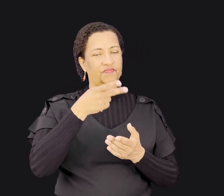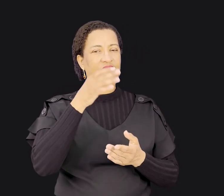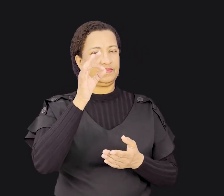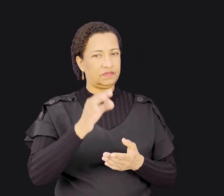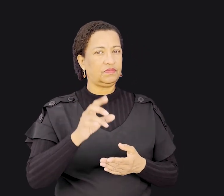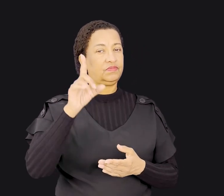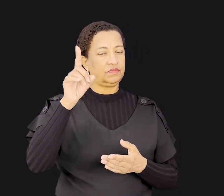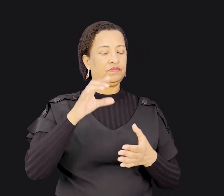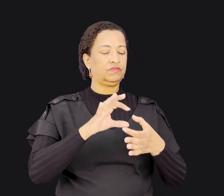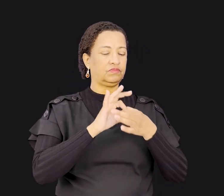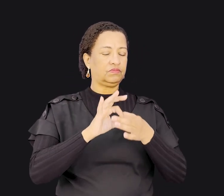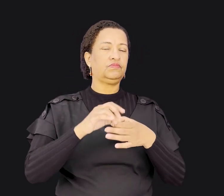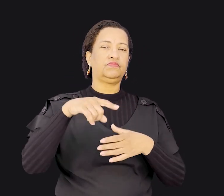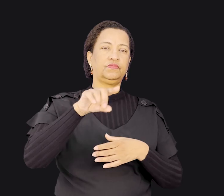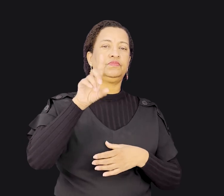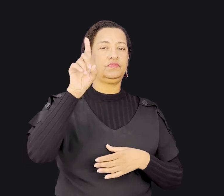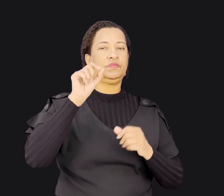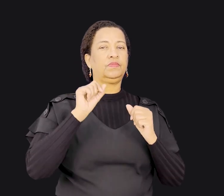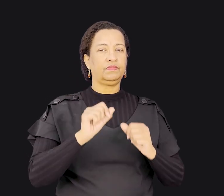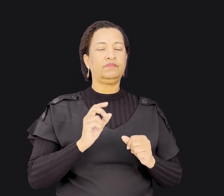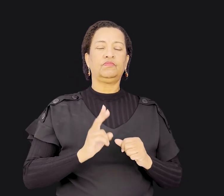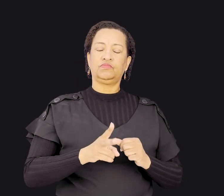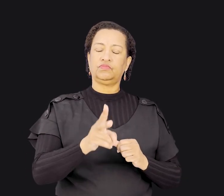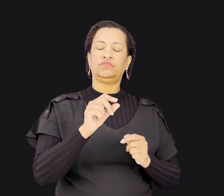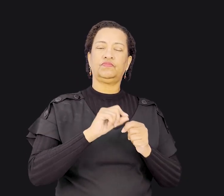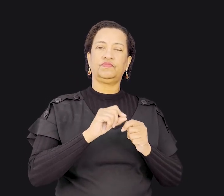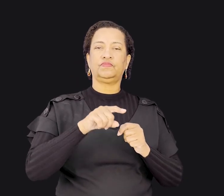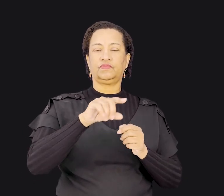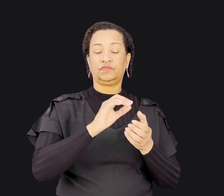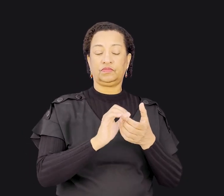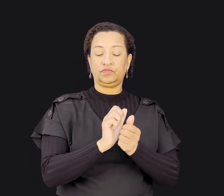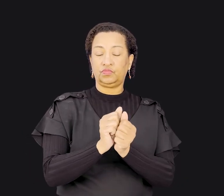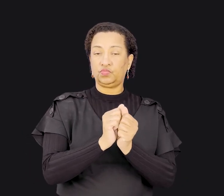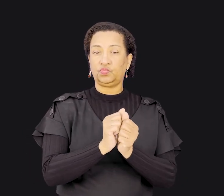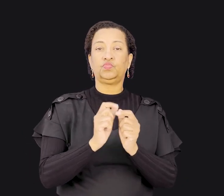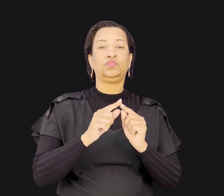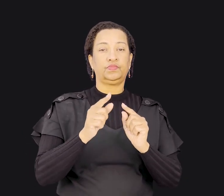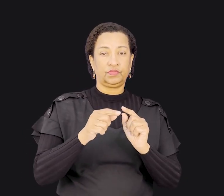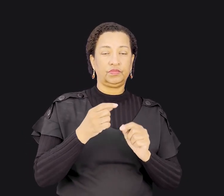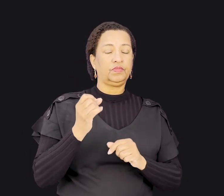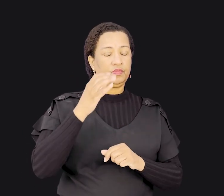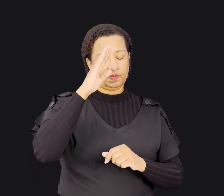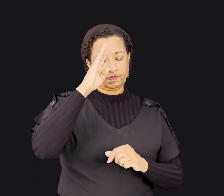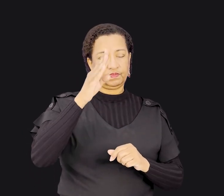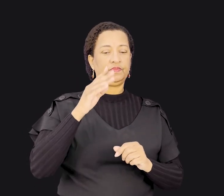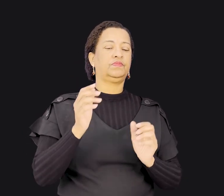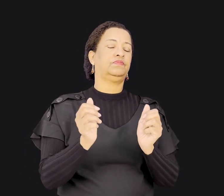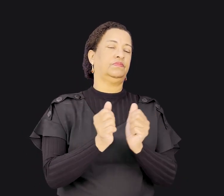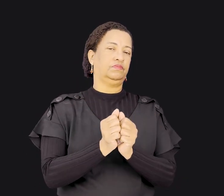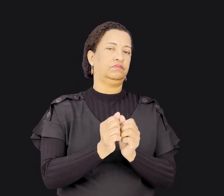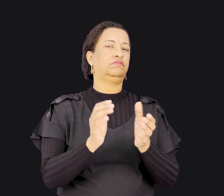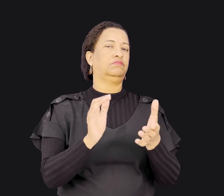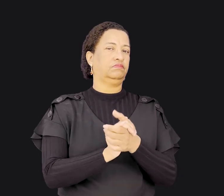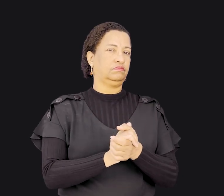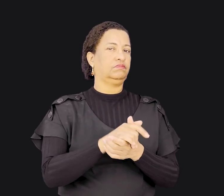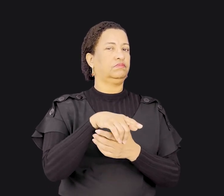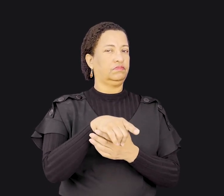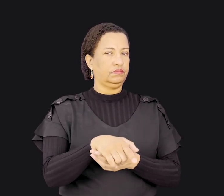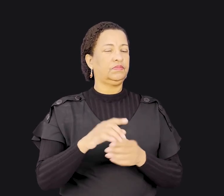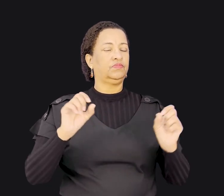só Ele pode manter vocês dois juntos, porque Ele é a fonte deste casamento. Deus é o poder por trás desse casamento, e a glória de Deus